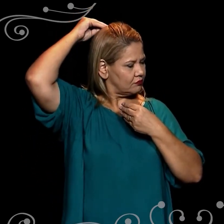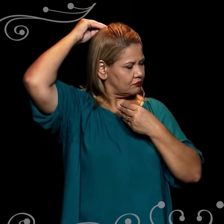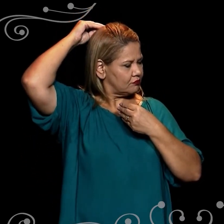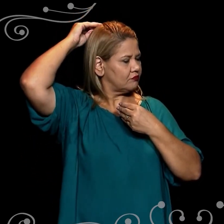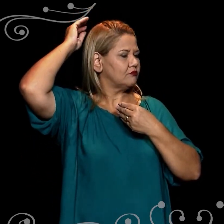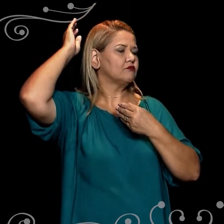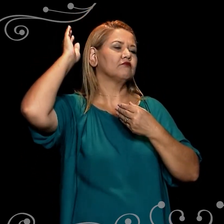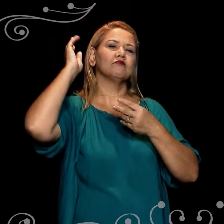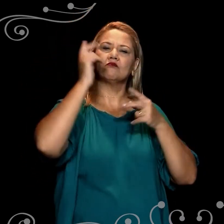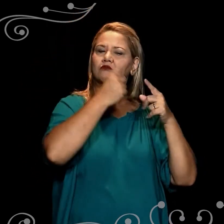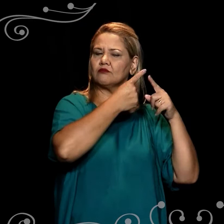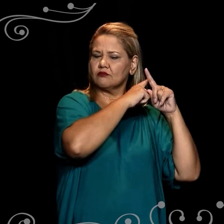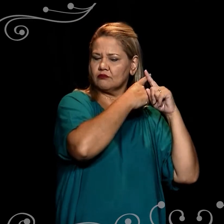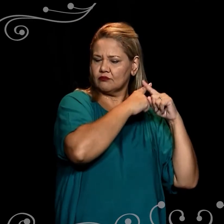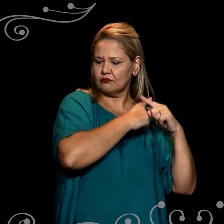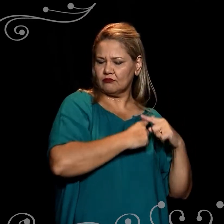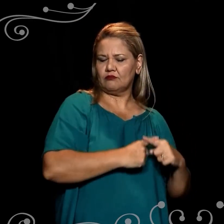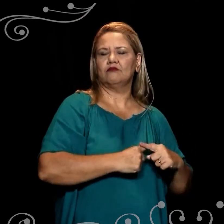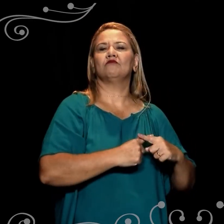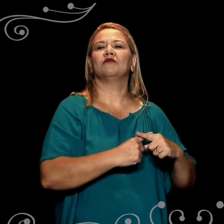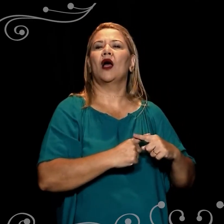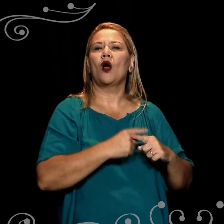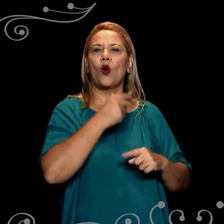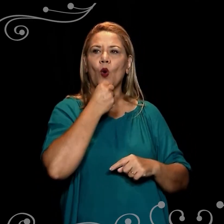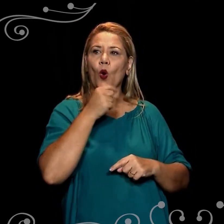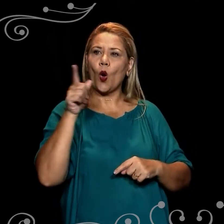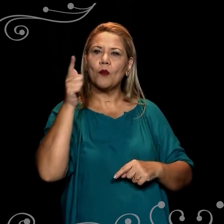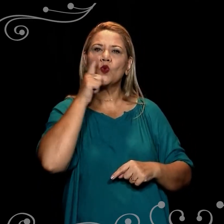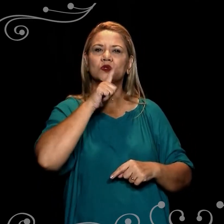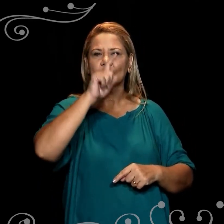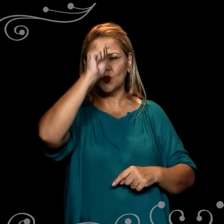longa trança que o garoto conseguia voltar.